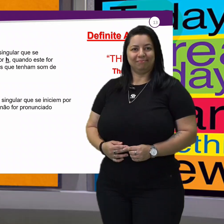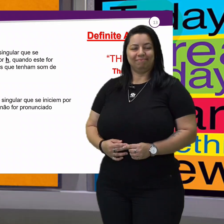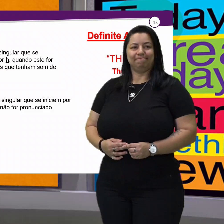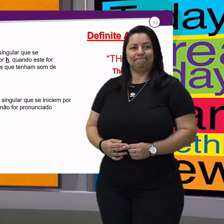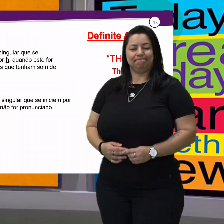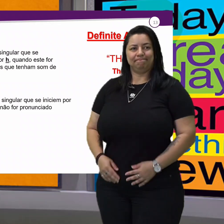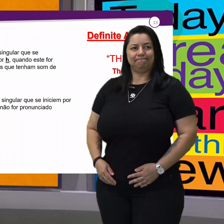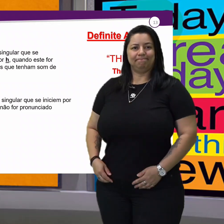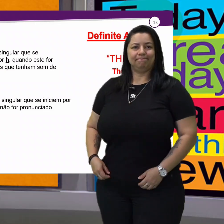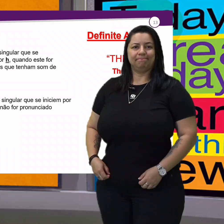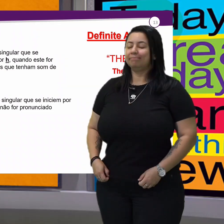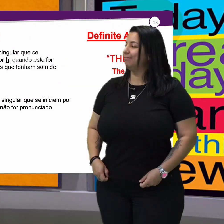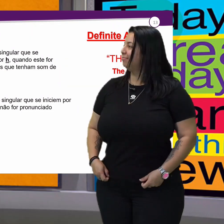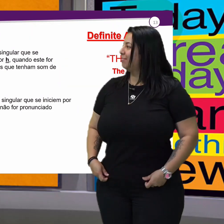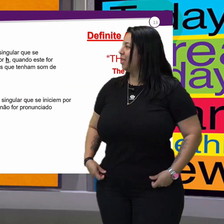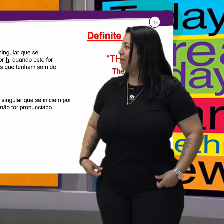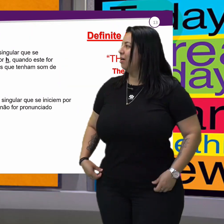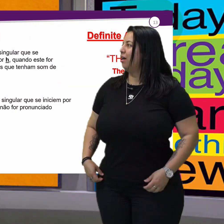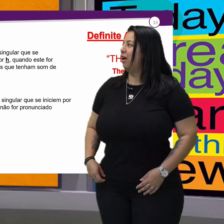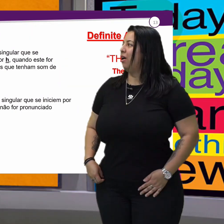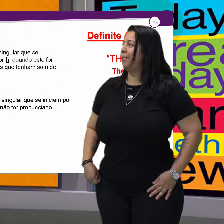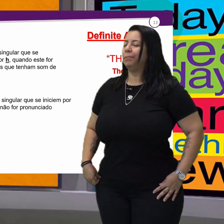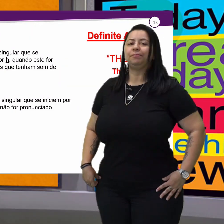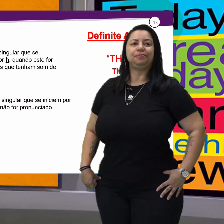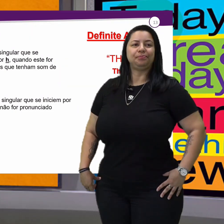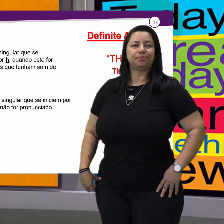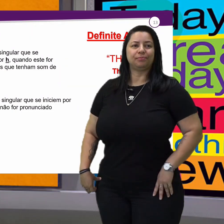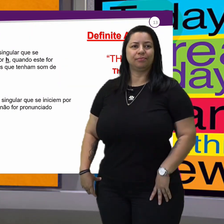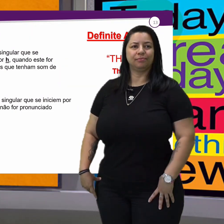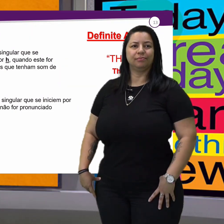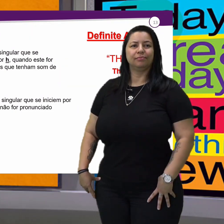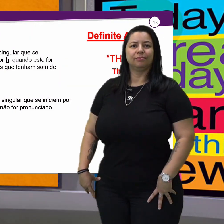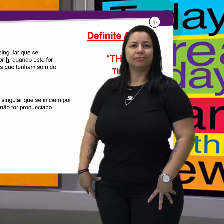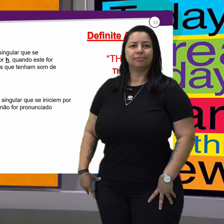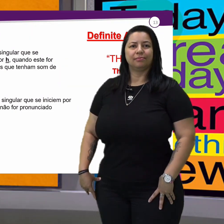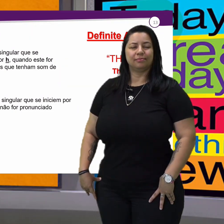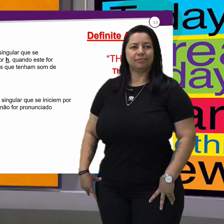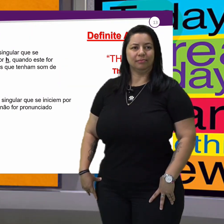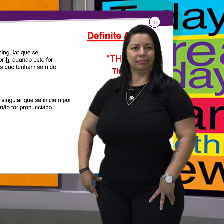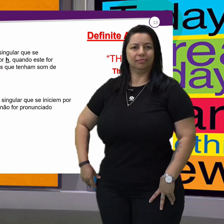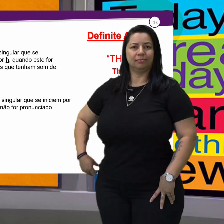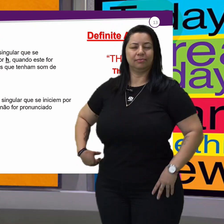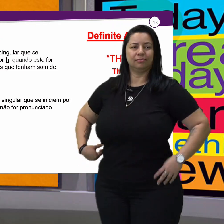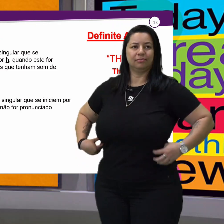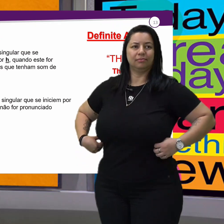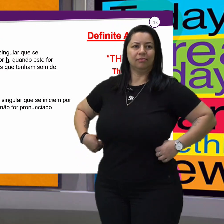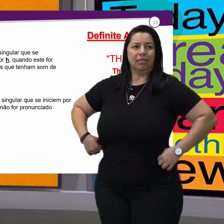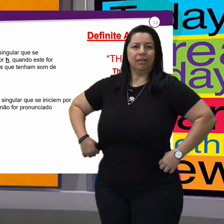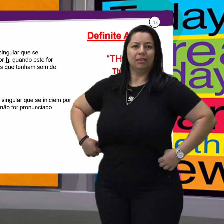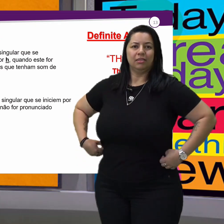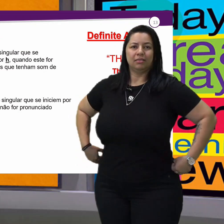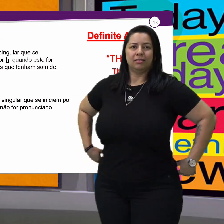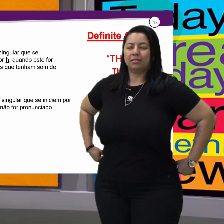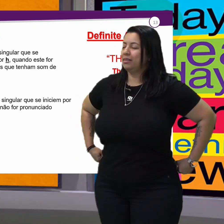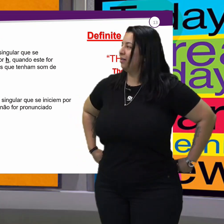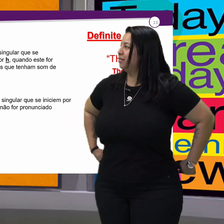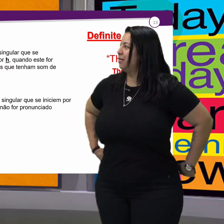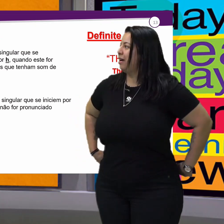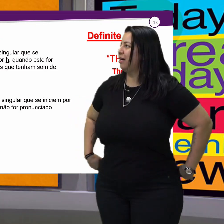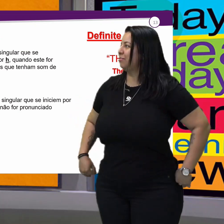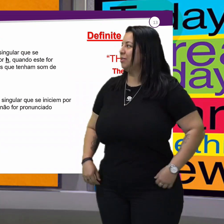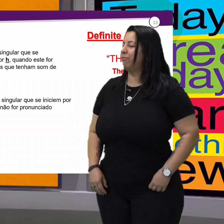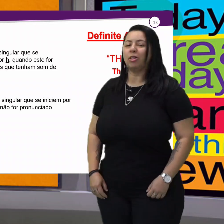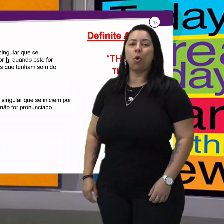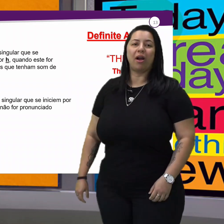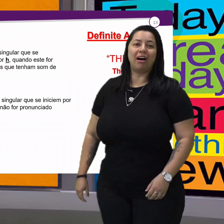Você não vai falar de algo específico definido. O nome já diz, né? Então a gente está falando aí de um carro. Eu queria um carro. Você sabe que carro é? Não, eu queria um